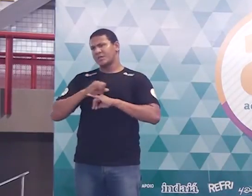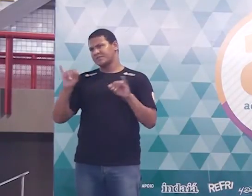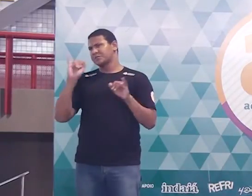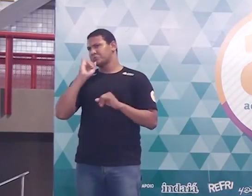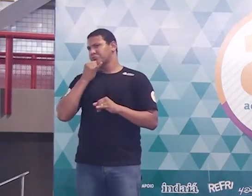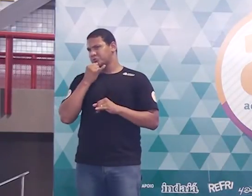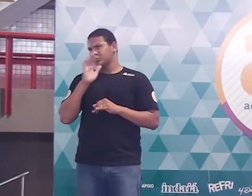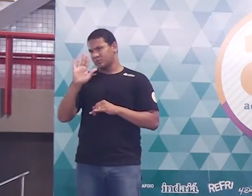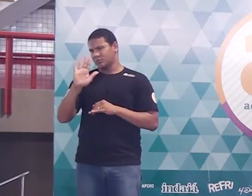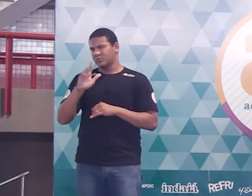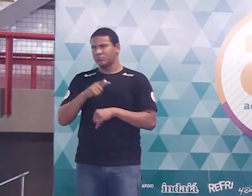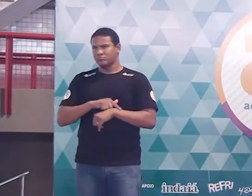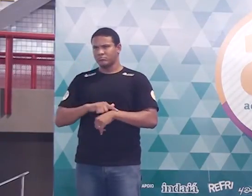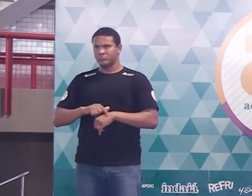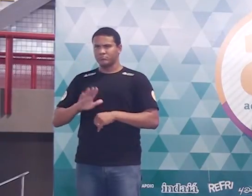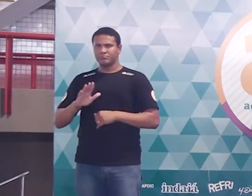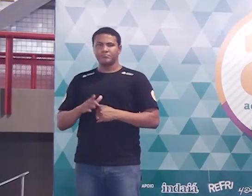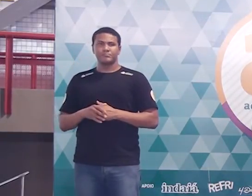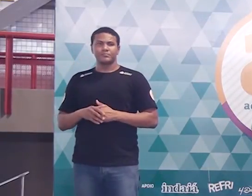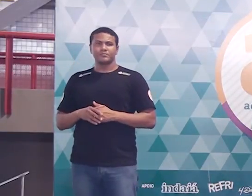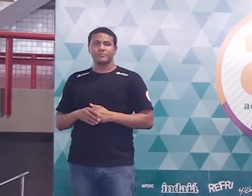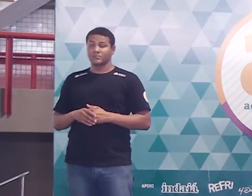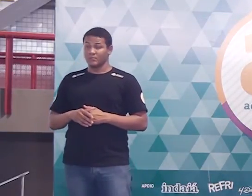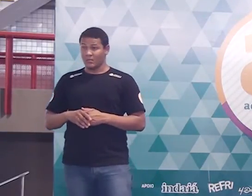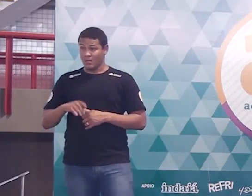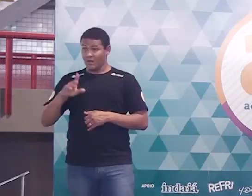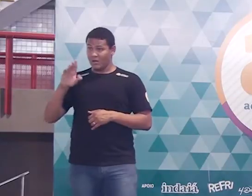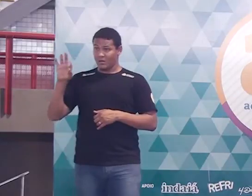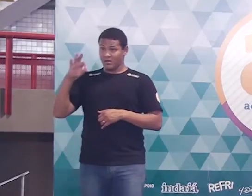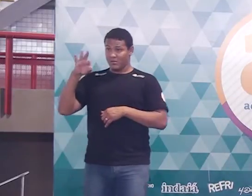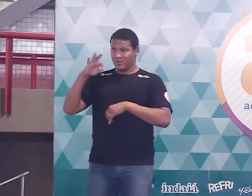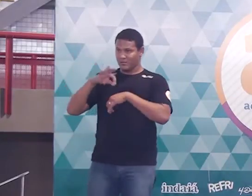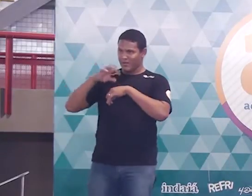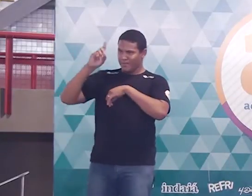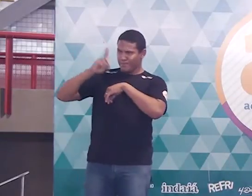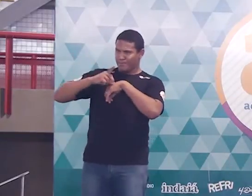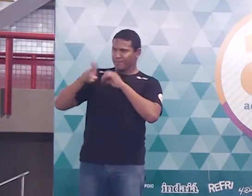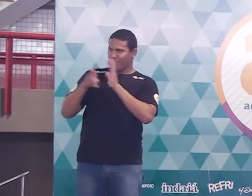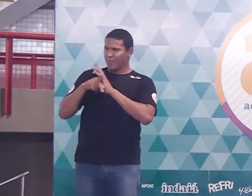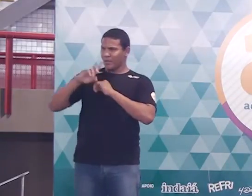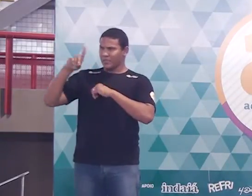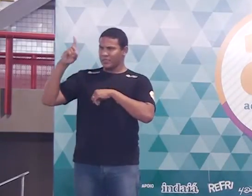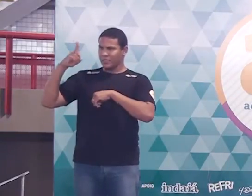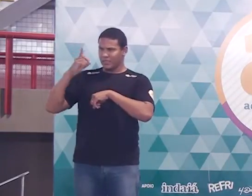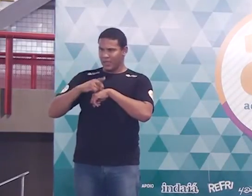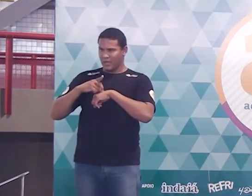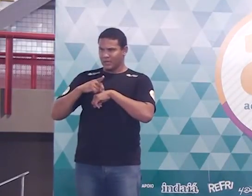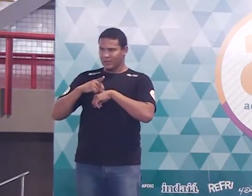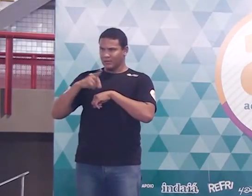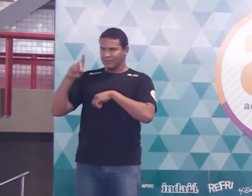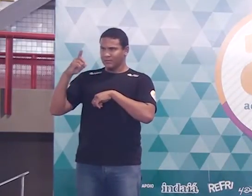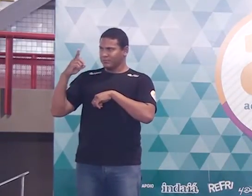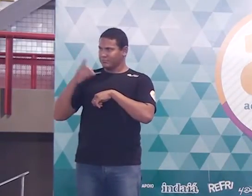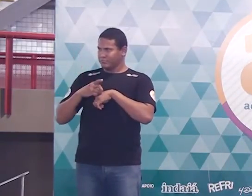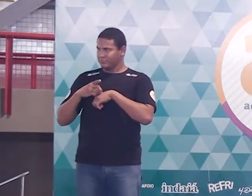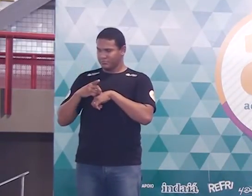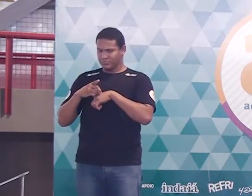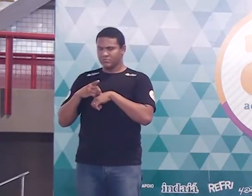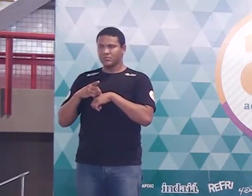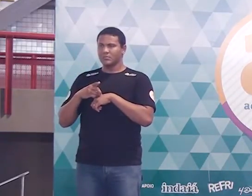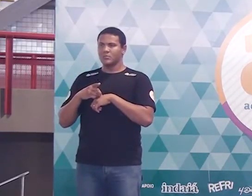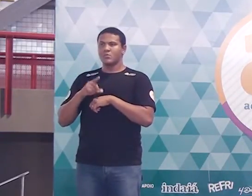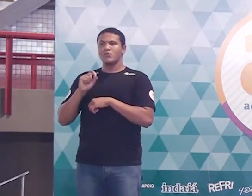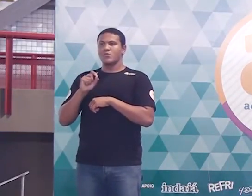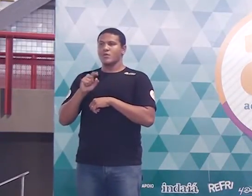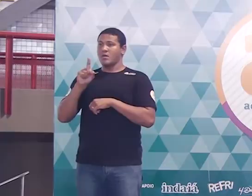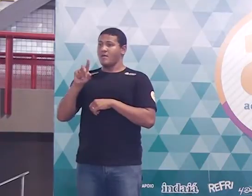gente vive, né? O Aedes, esse mosquitinho aí que vocês conhecem, certo? O Aedes,